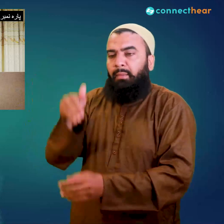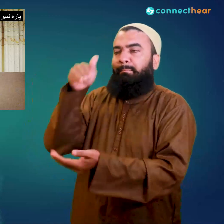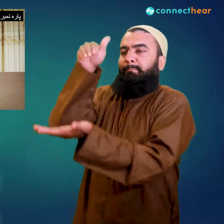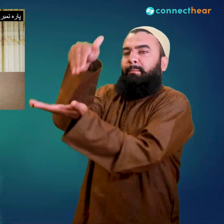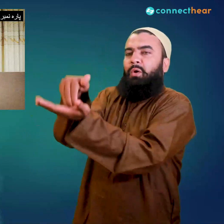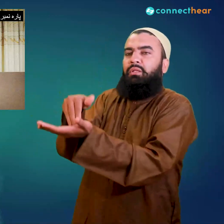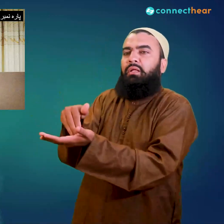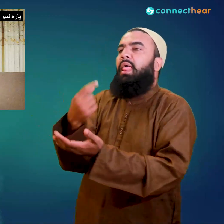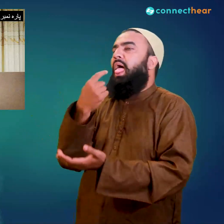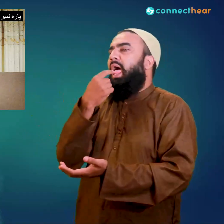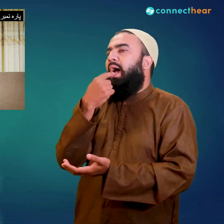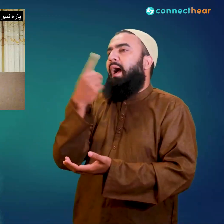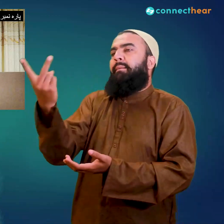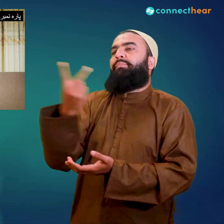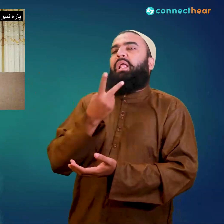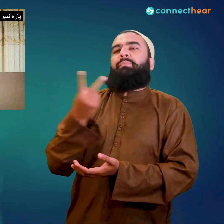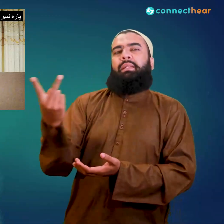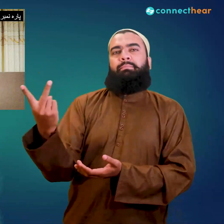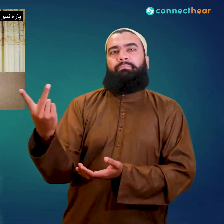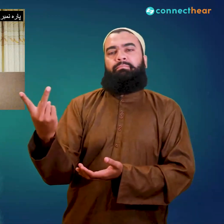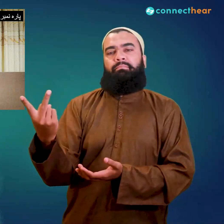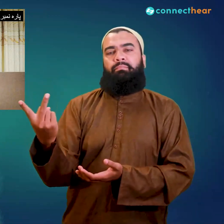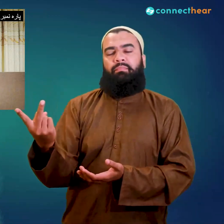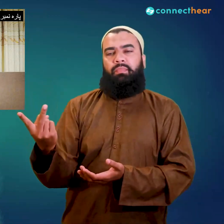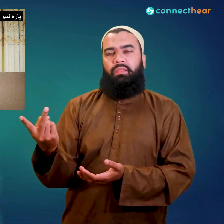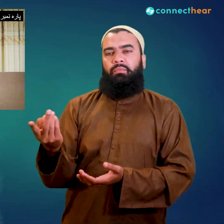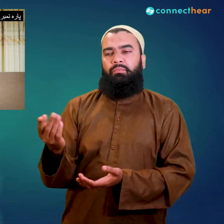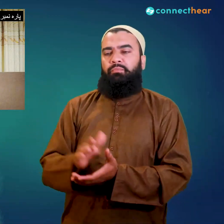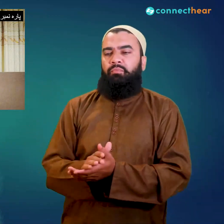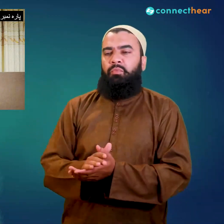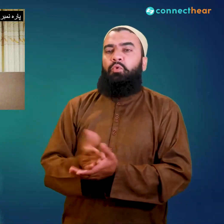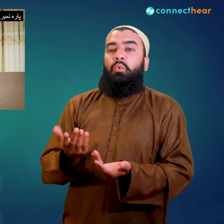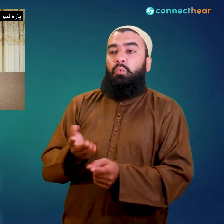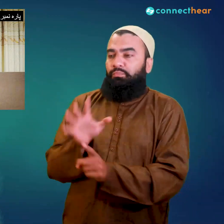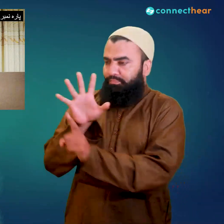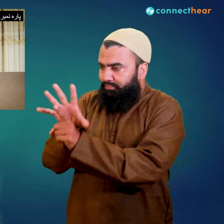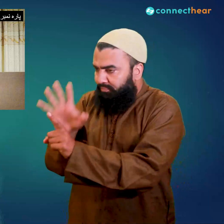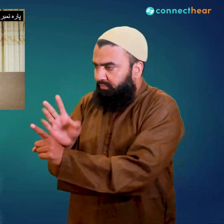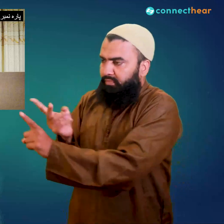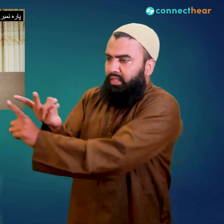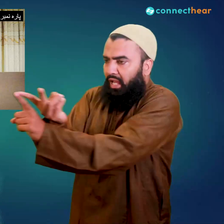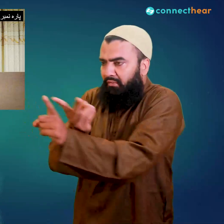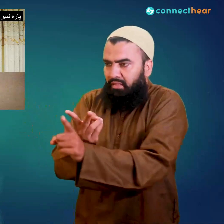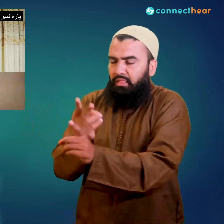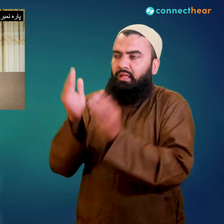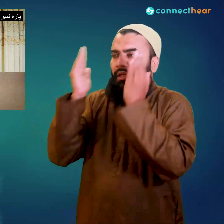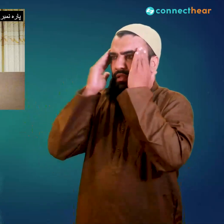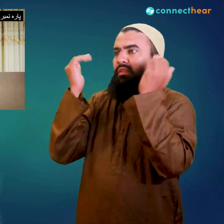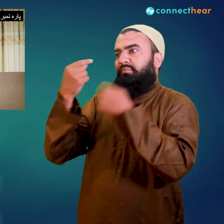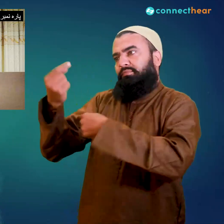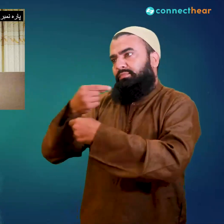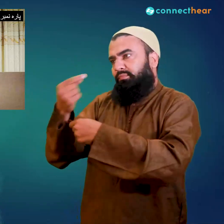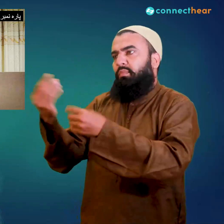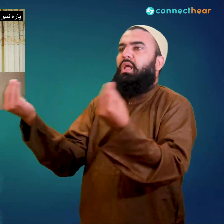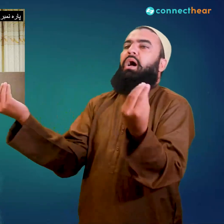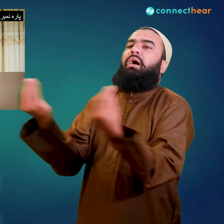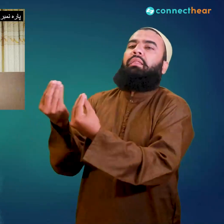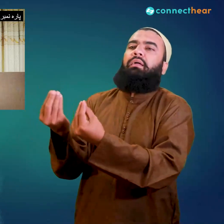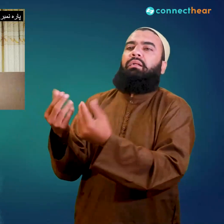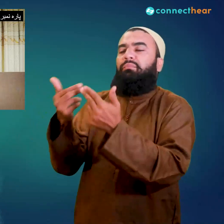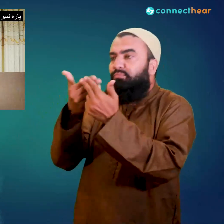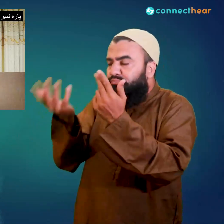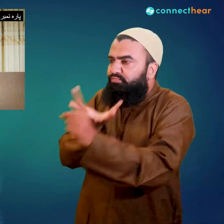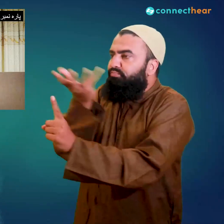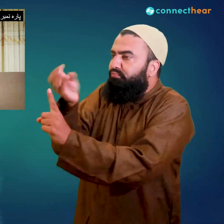پیغام ان کو پہنچایا جا رہا ہے اس کی اپنی زبان میں ہو، تاکہ وہ اس کو آسانی کے ساتھ سمجھ سکے اور وضاحت